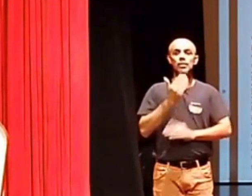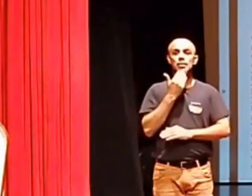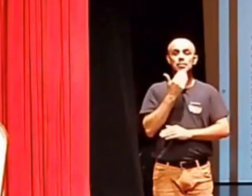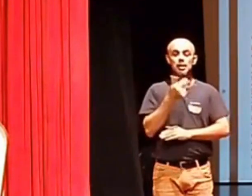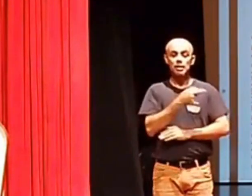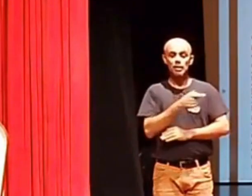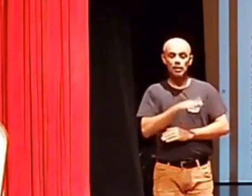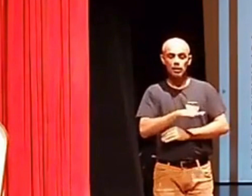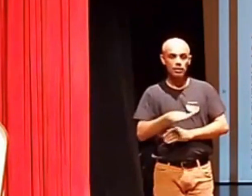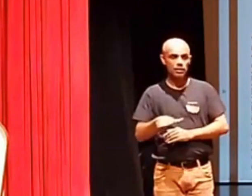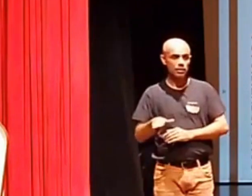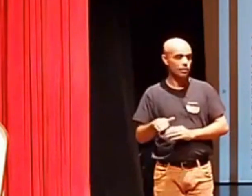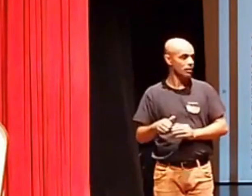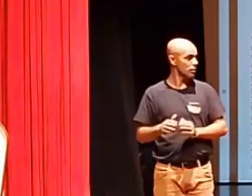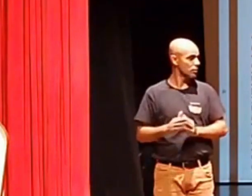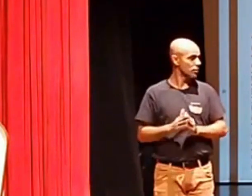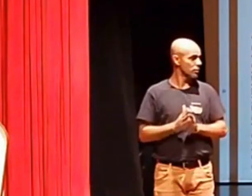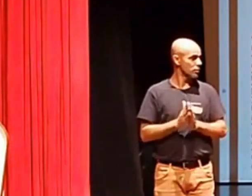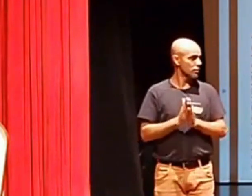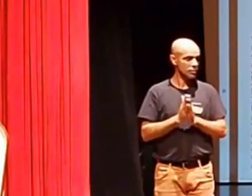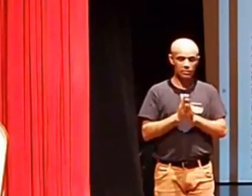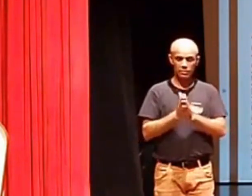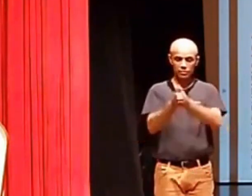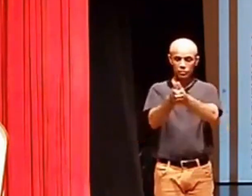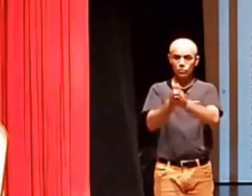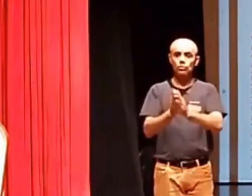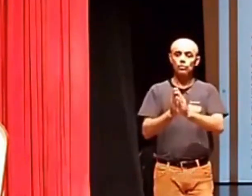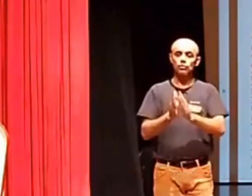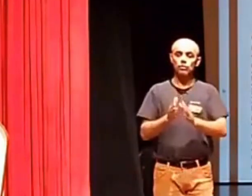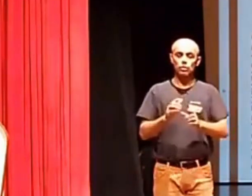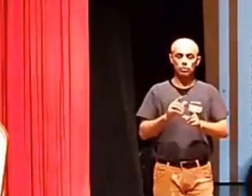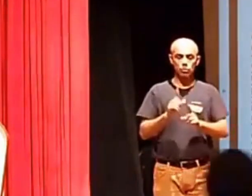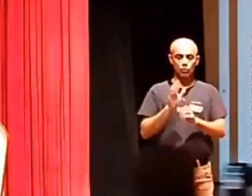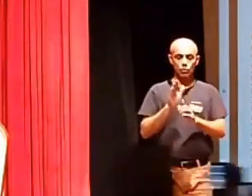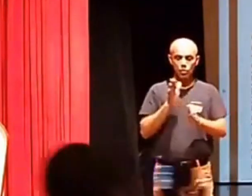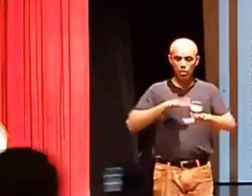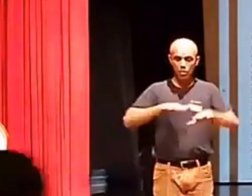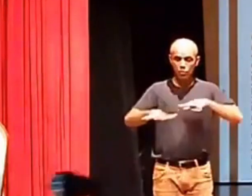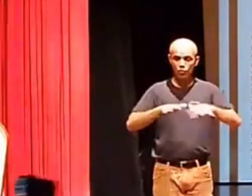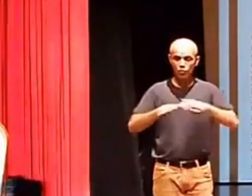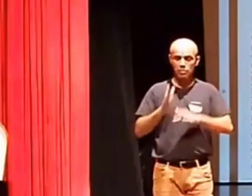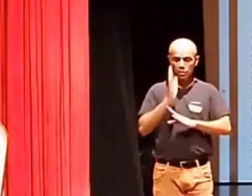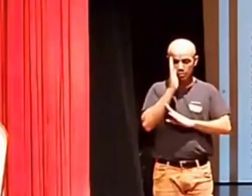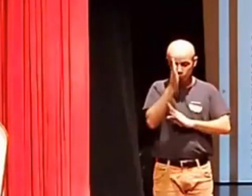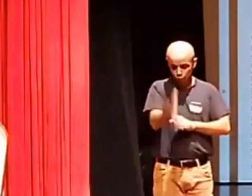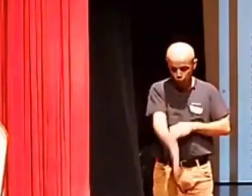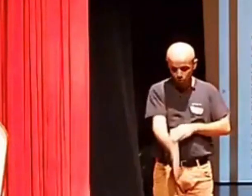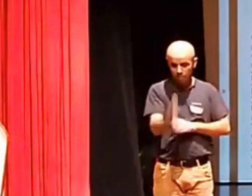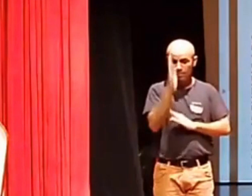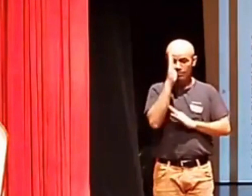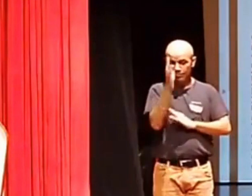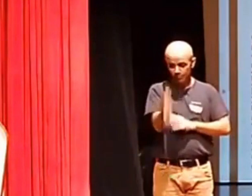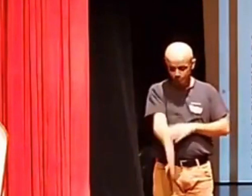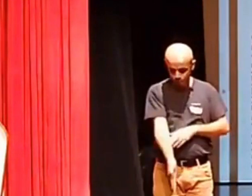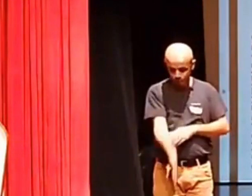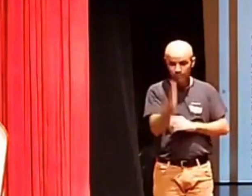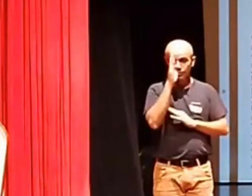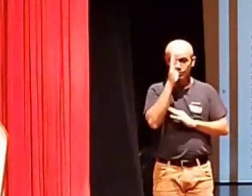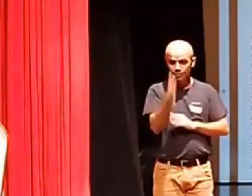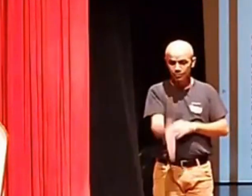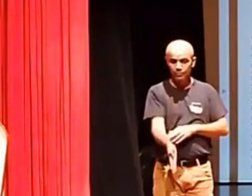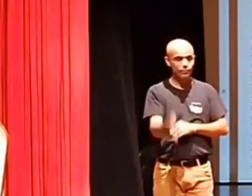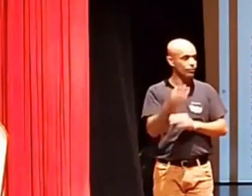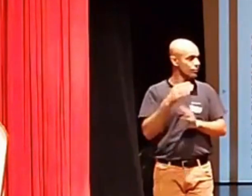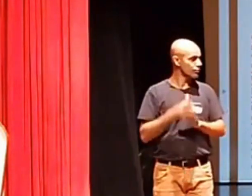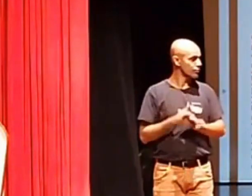essa criança faça uma flexão. A criança faça uma flexão do tronco anterior. Então agora, doutora